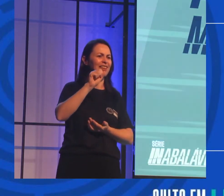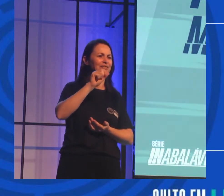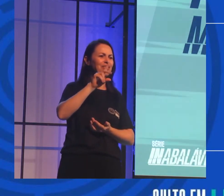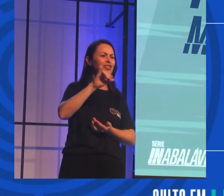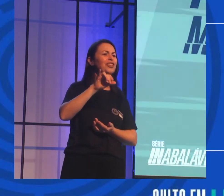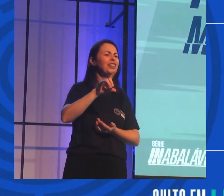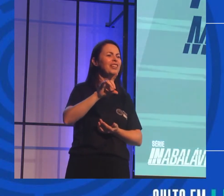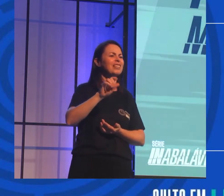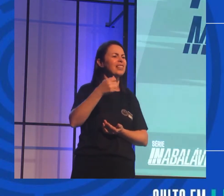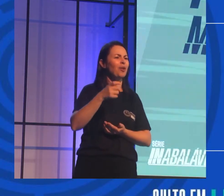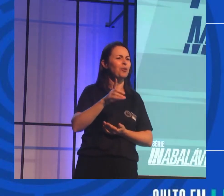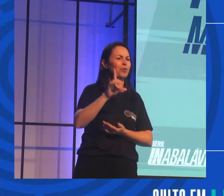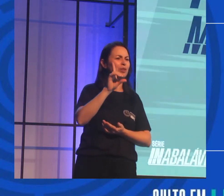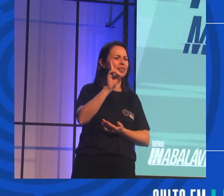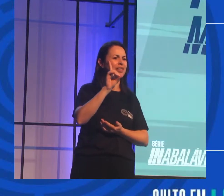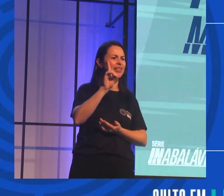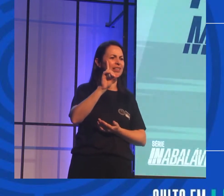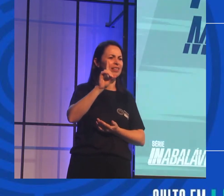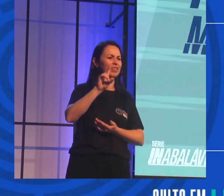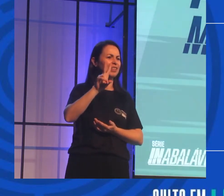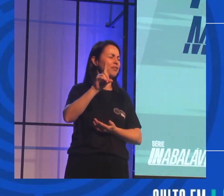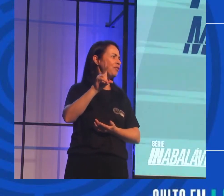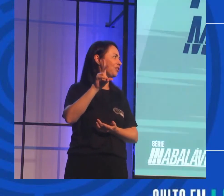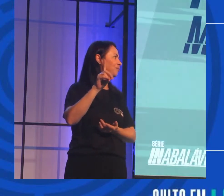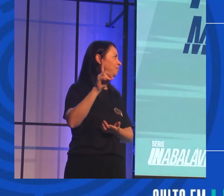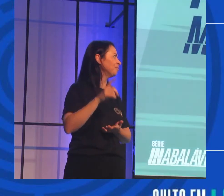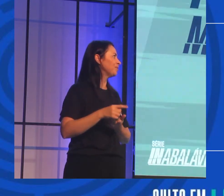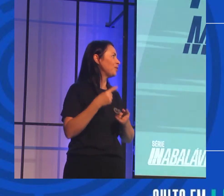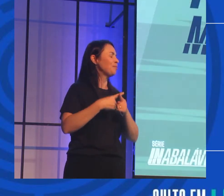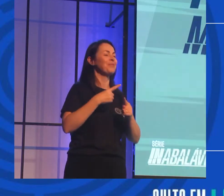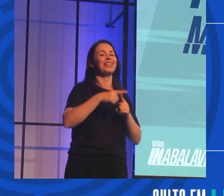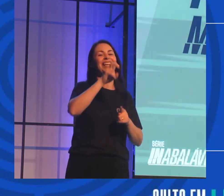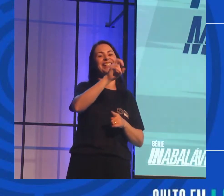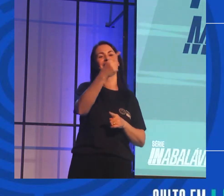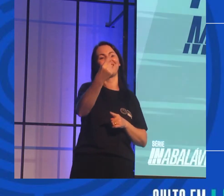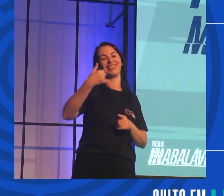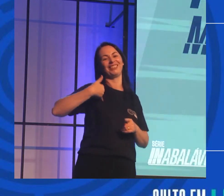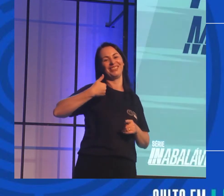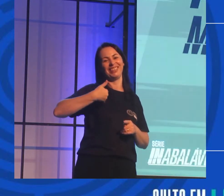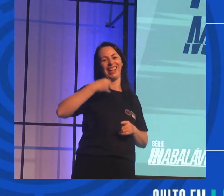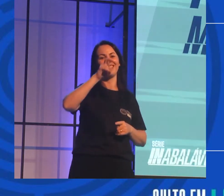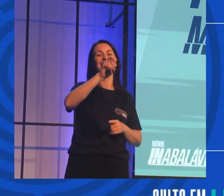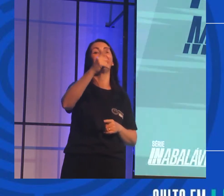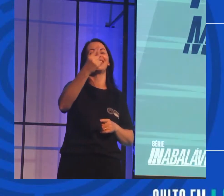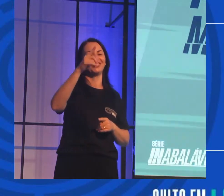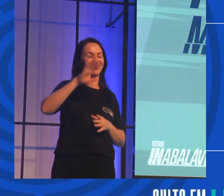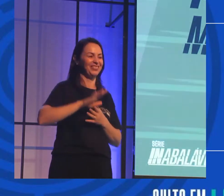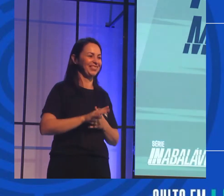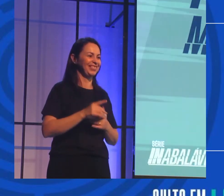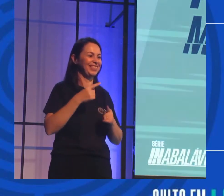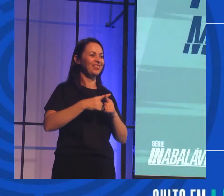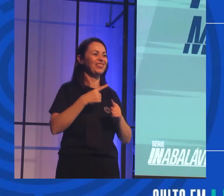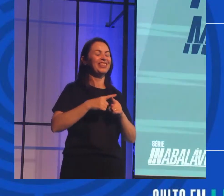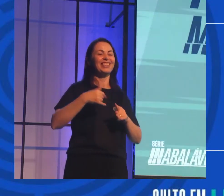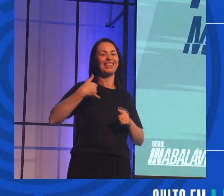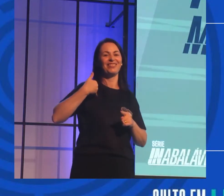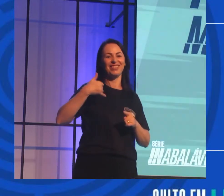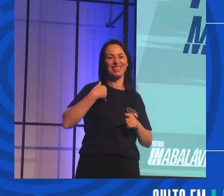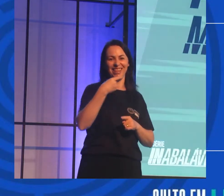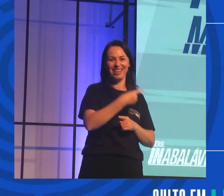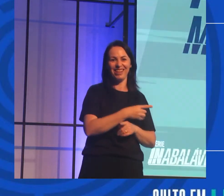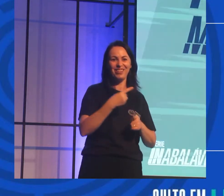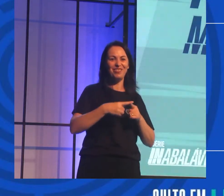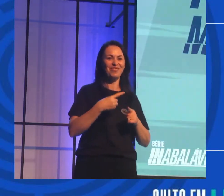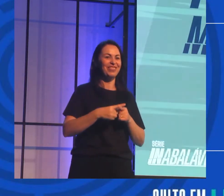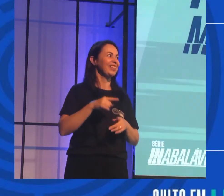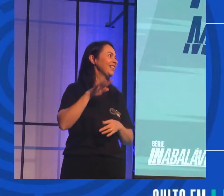Não é 61? Tá, não. Os 51 anos do pastor David. Também não é. Os